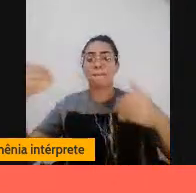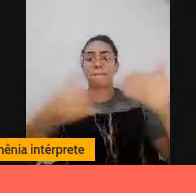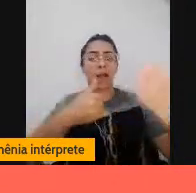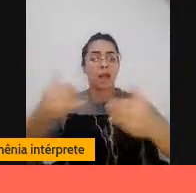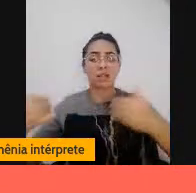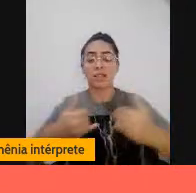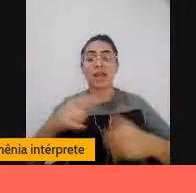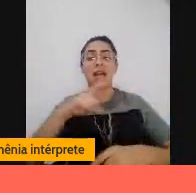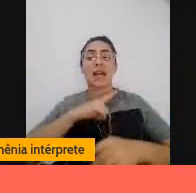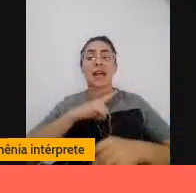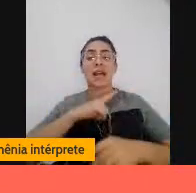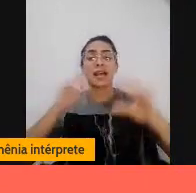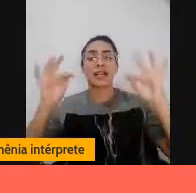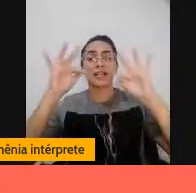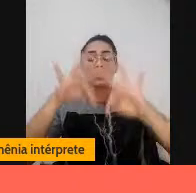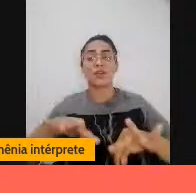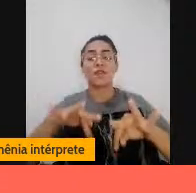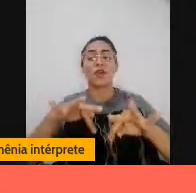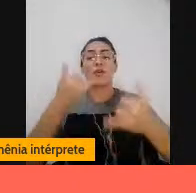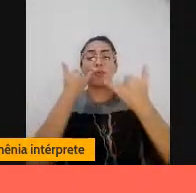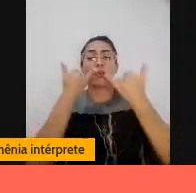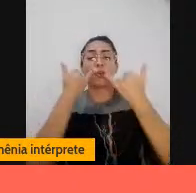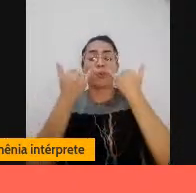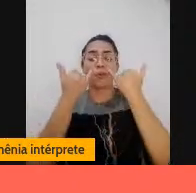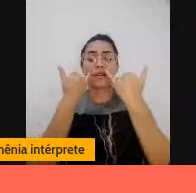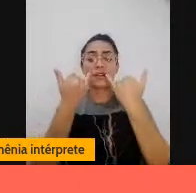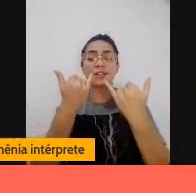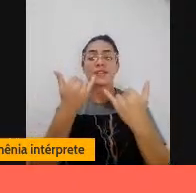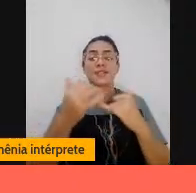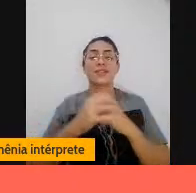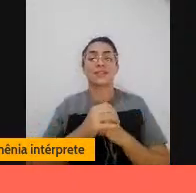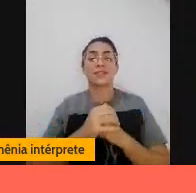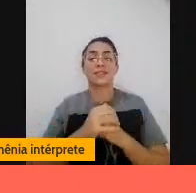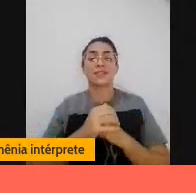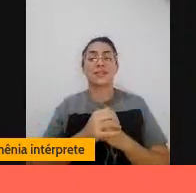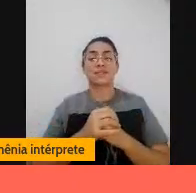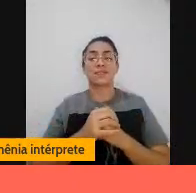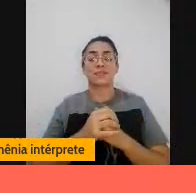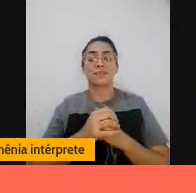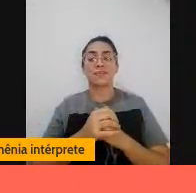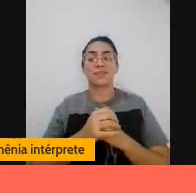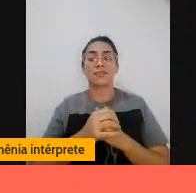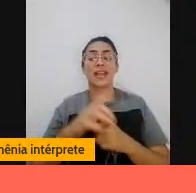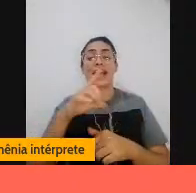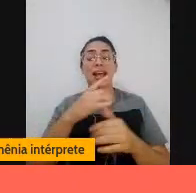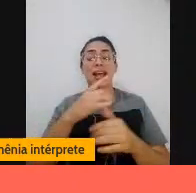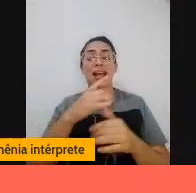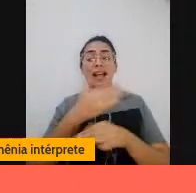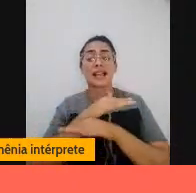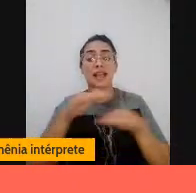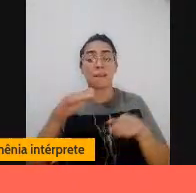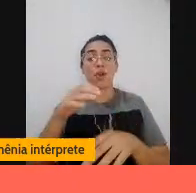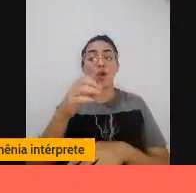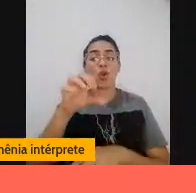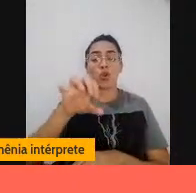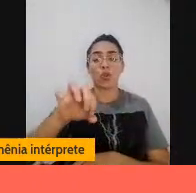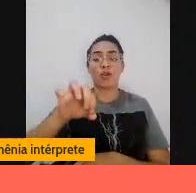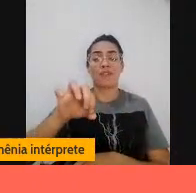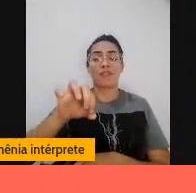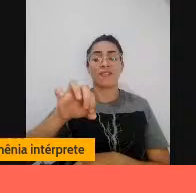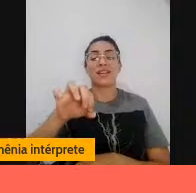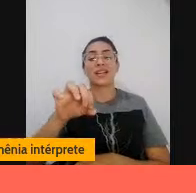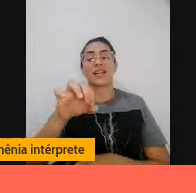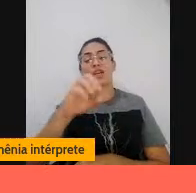final, exceto com a informação dos bastidores que a gente estava colocando, né, Dani? A gente terminou com 902